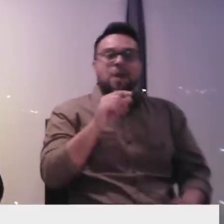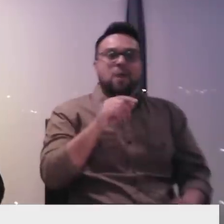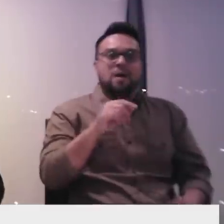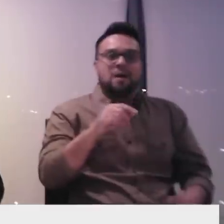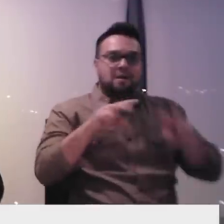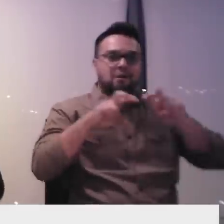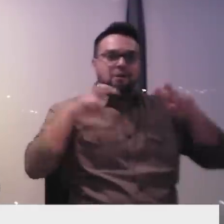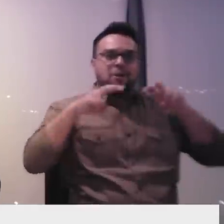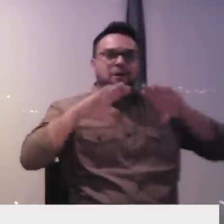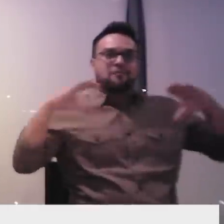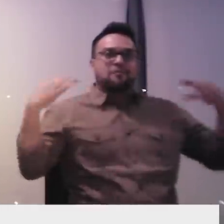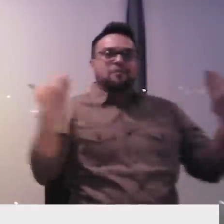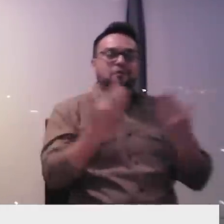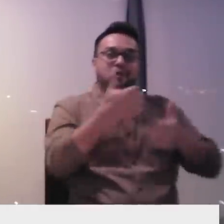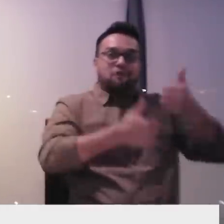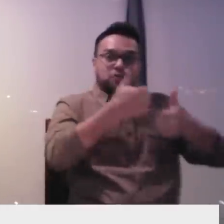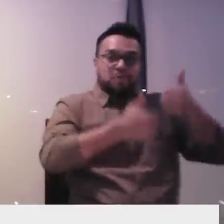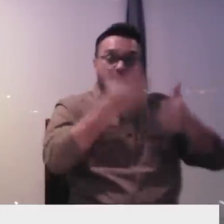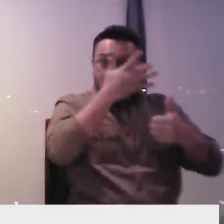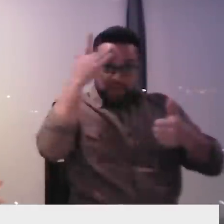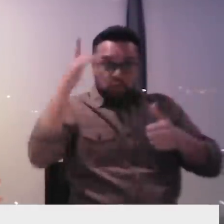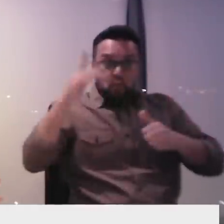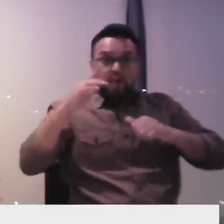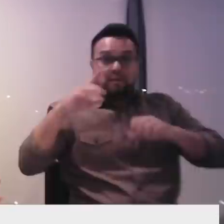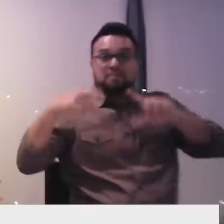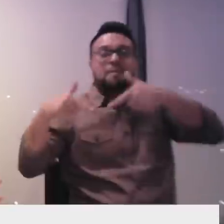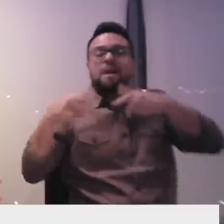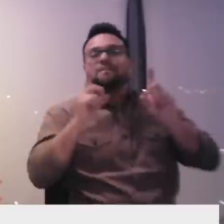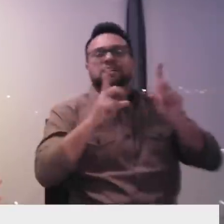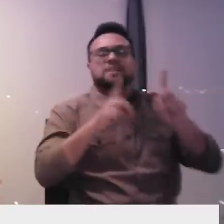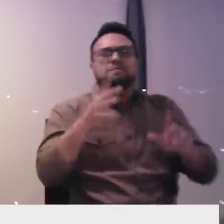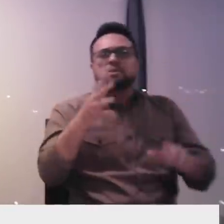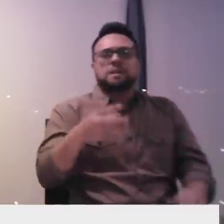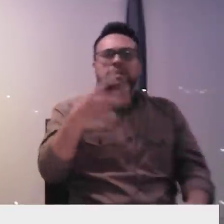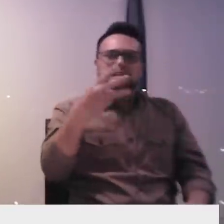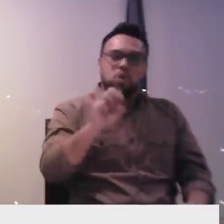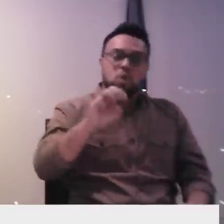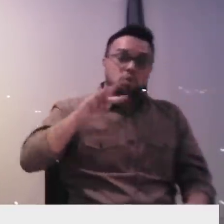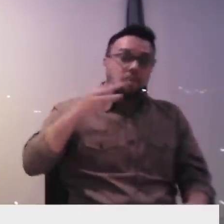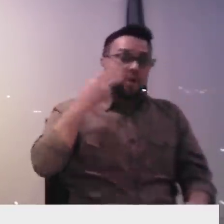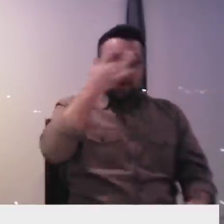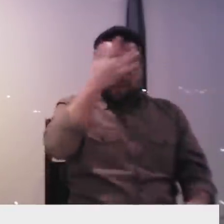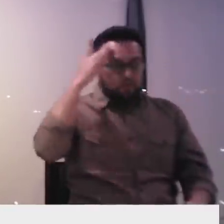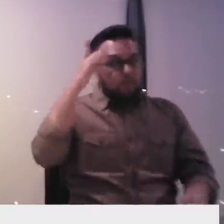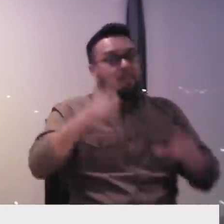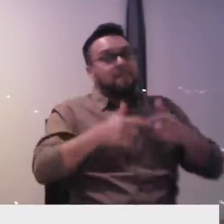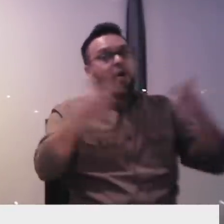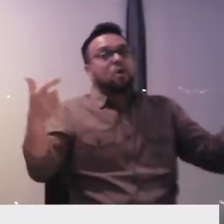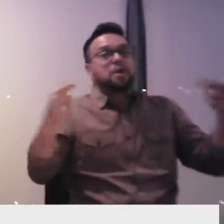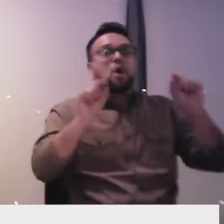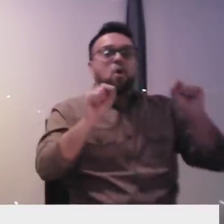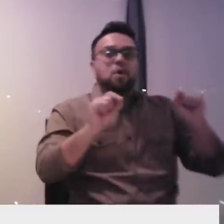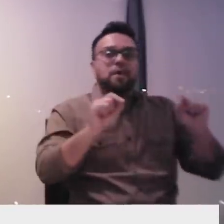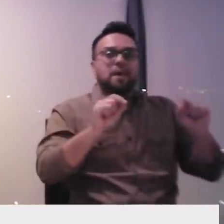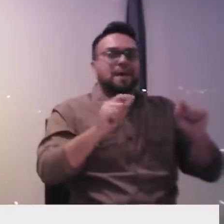arquibancada do estádio de futebol, a gente calcula que em 38 milhões de pessoas, grande parte foi para a lona,